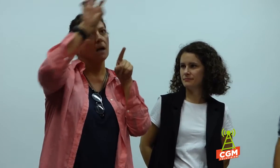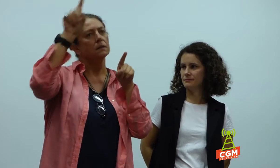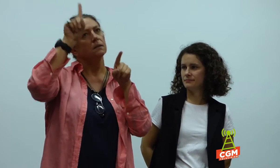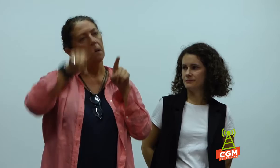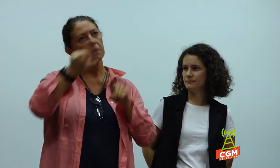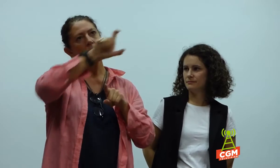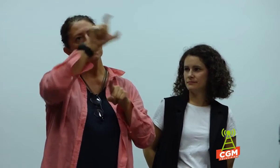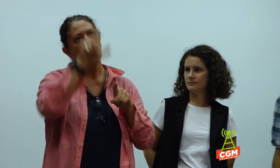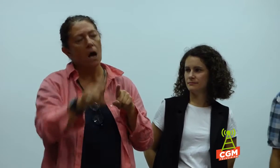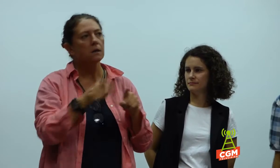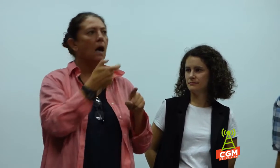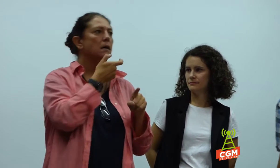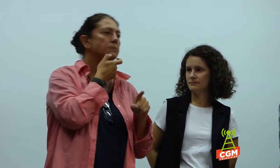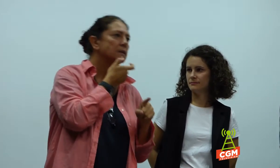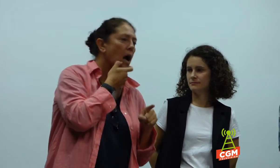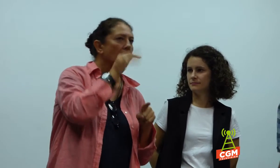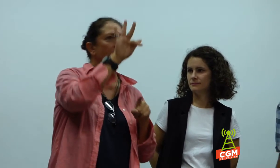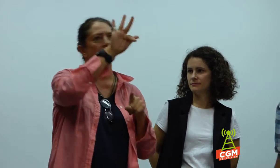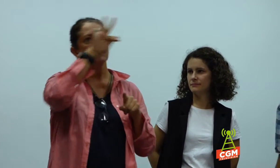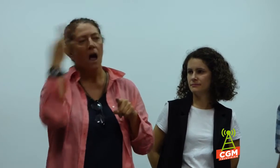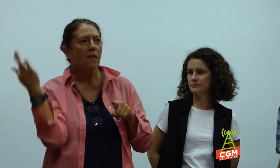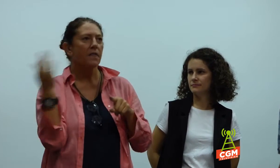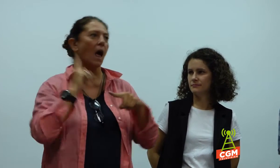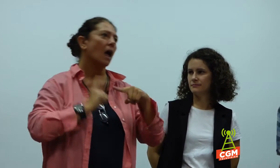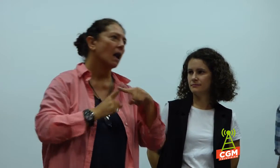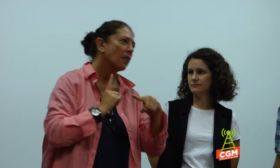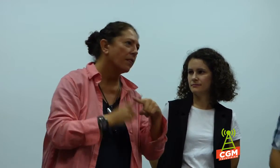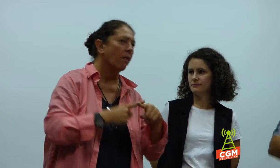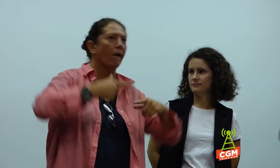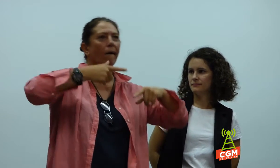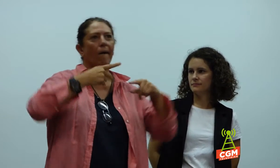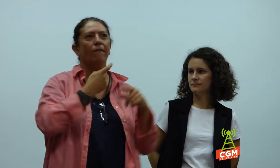un parlamento europeo en el que se han reunido diferentes países: Inglaterra, Francia, Alemania,